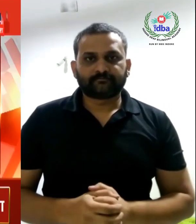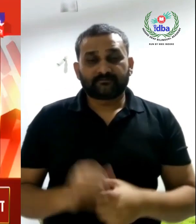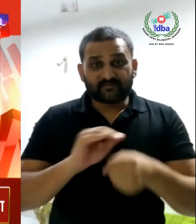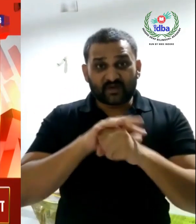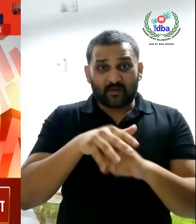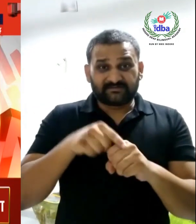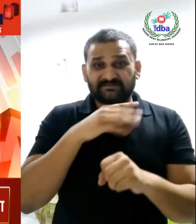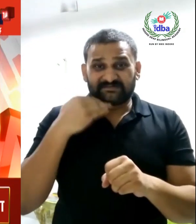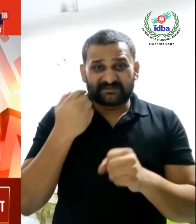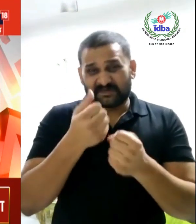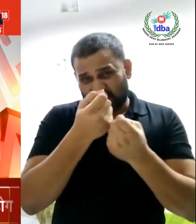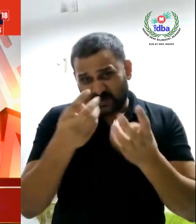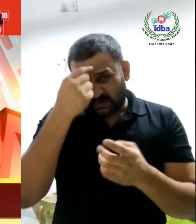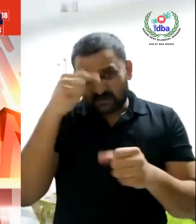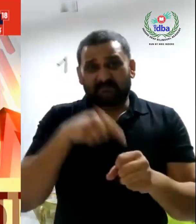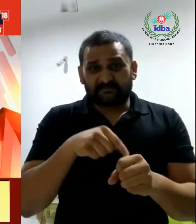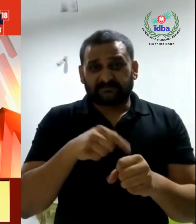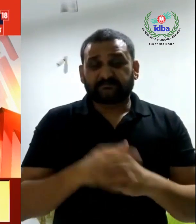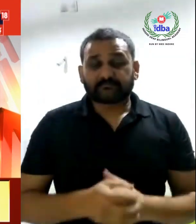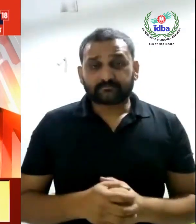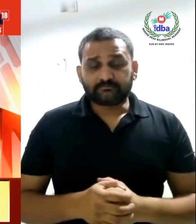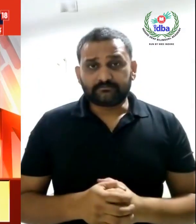कोविड महामारी के दौरान